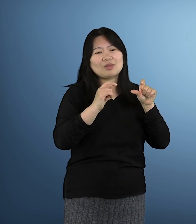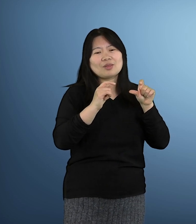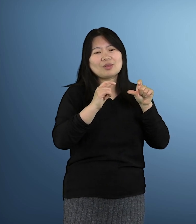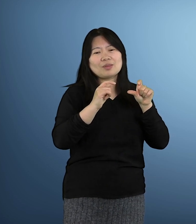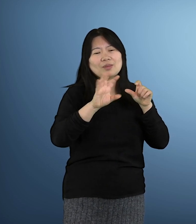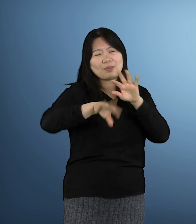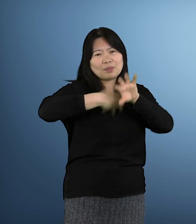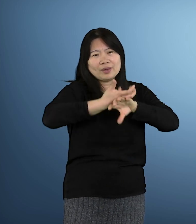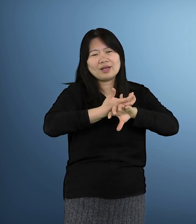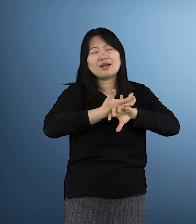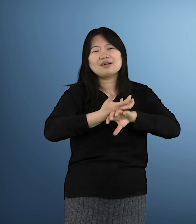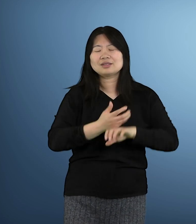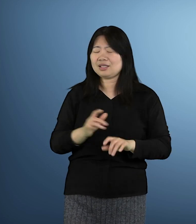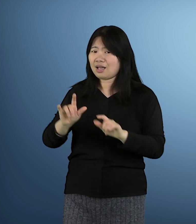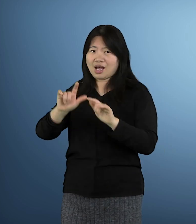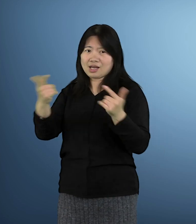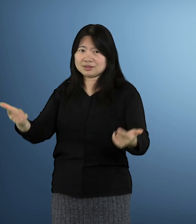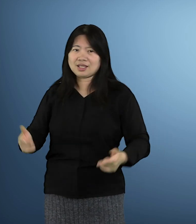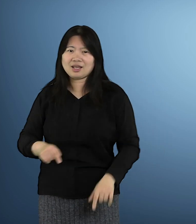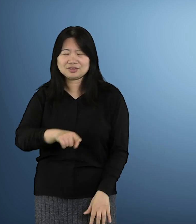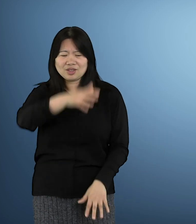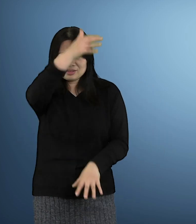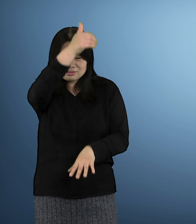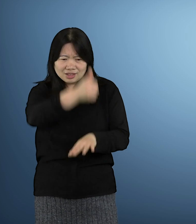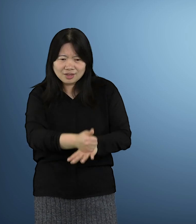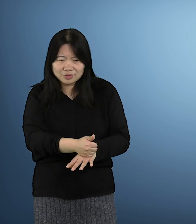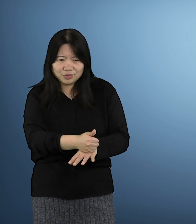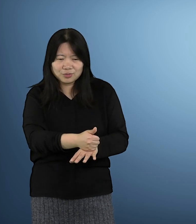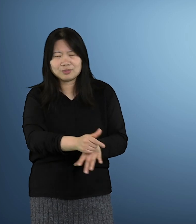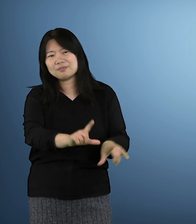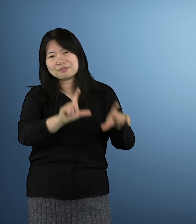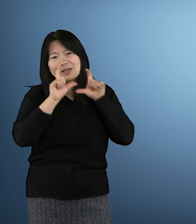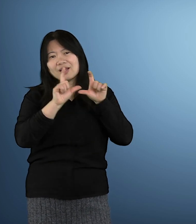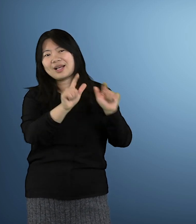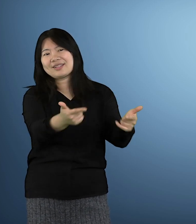아니다. 이것이 최종적인 평가가 아니다.